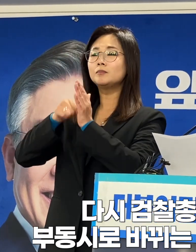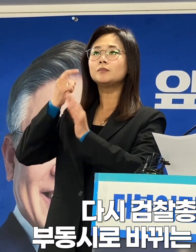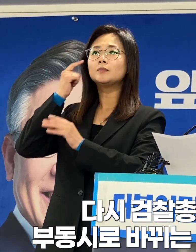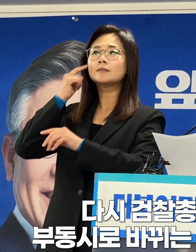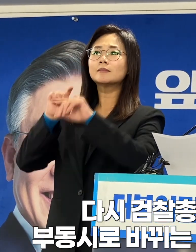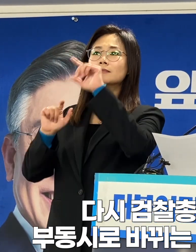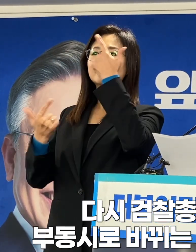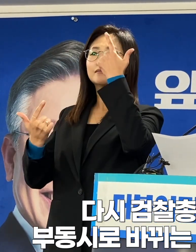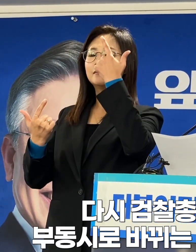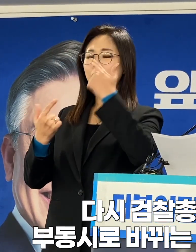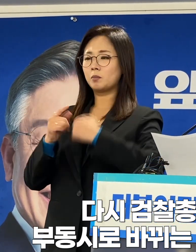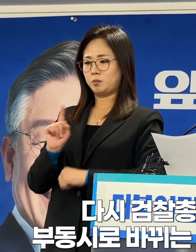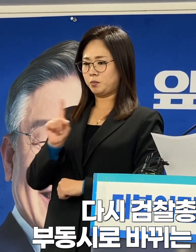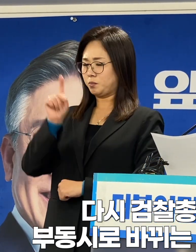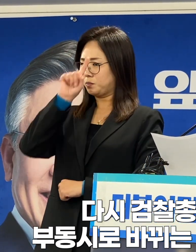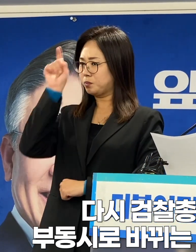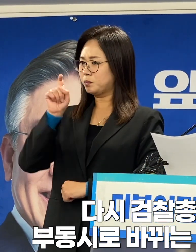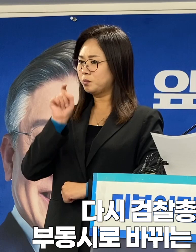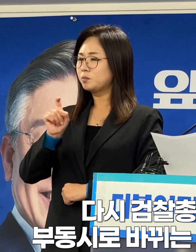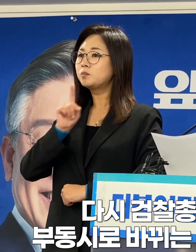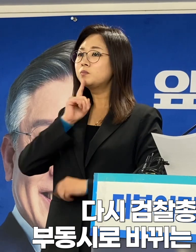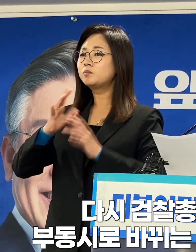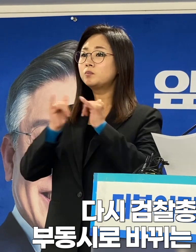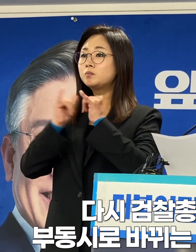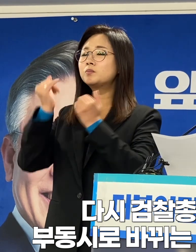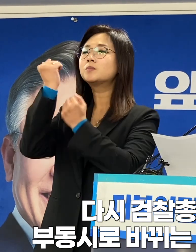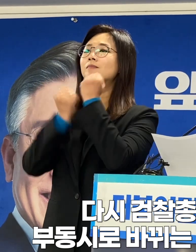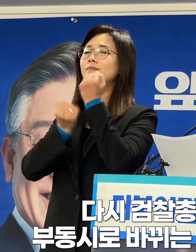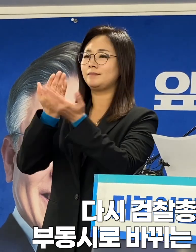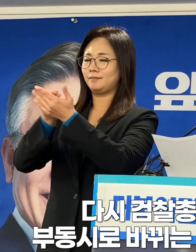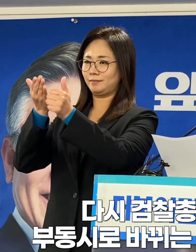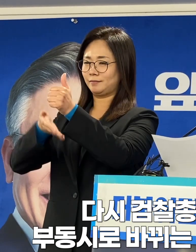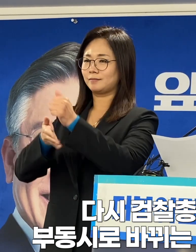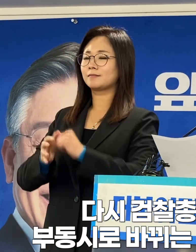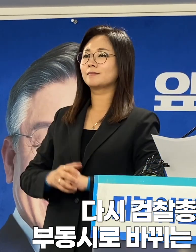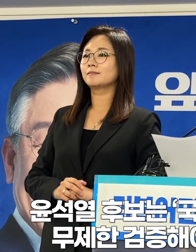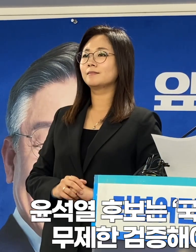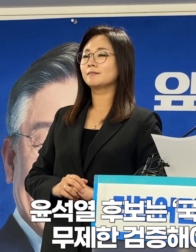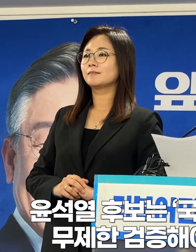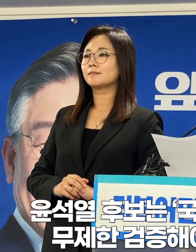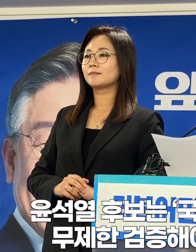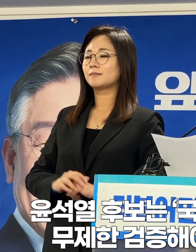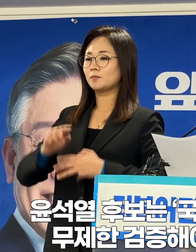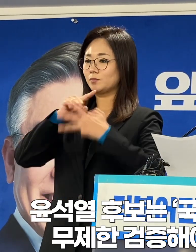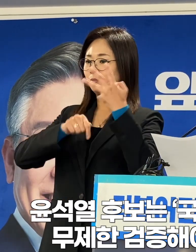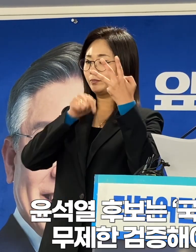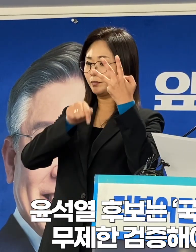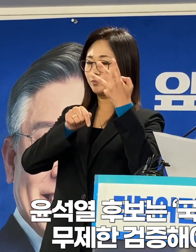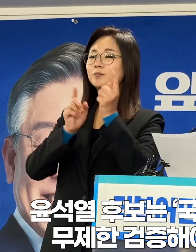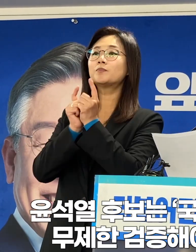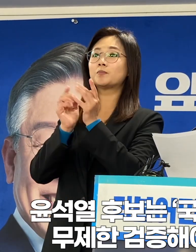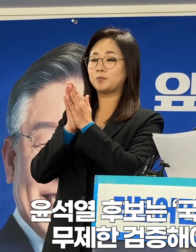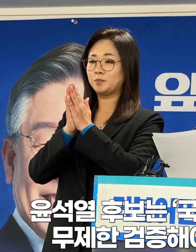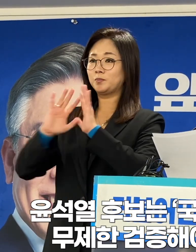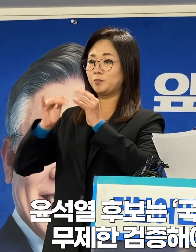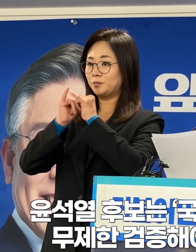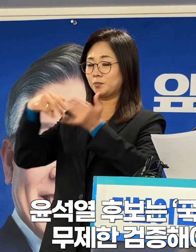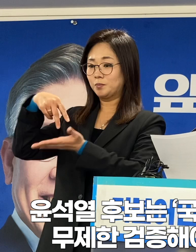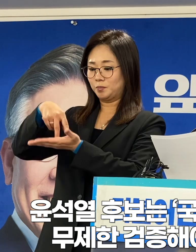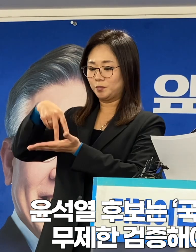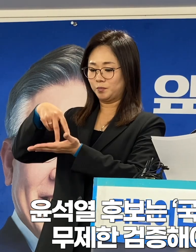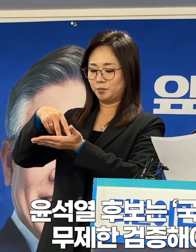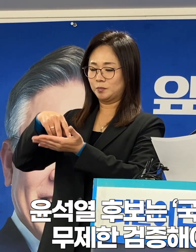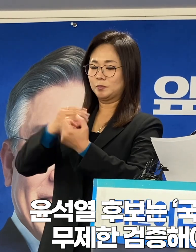때는 부동시로 바뀌는 이유를 국민께 밝혀야 합니다. 윤석열 후보 스스로 국민